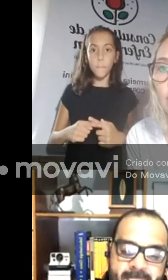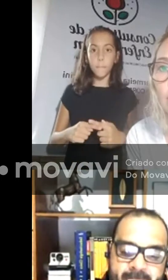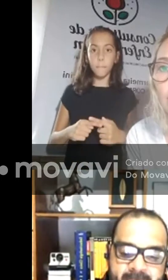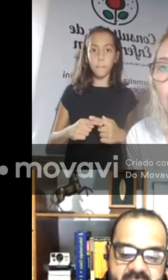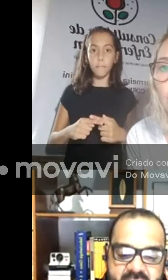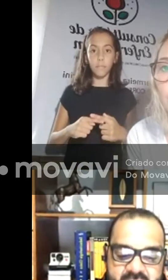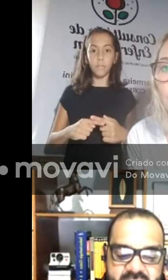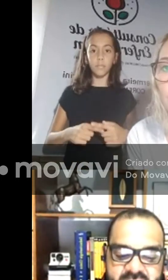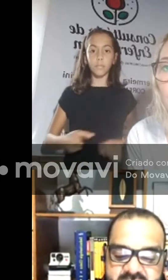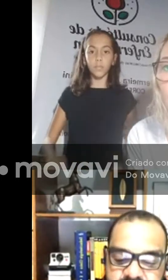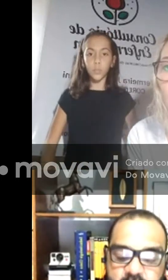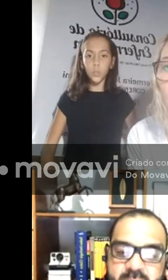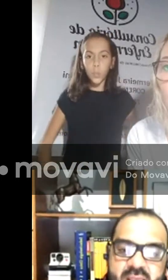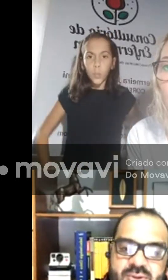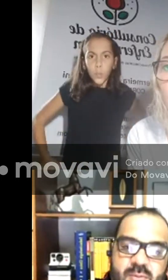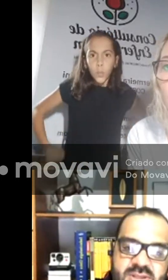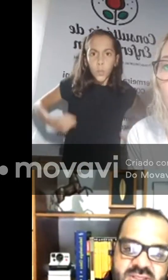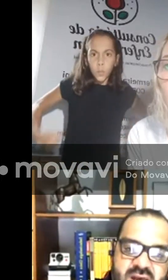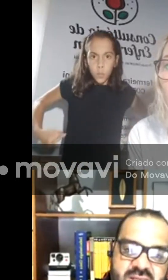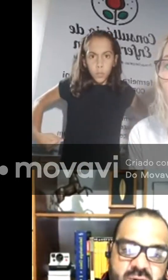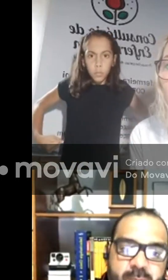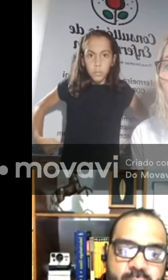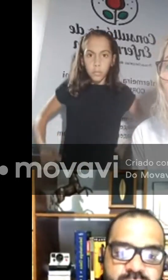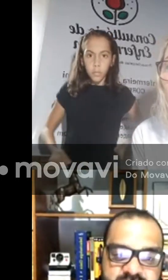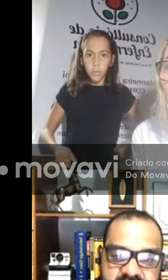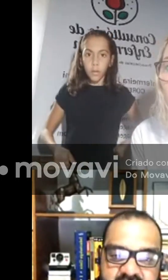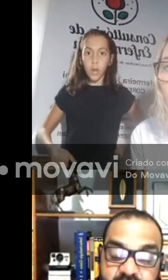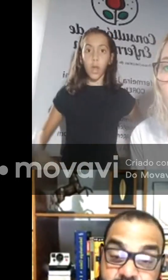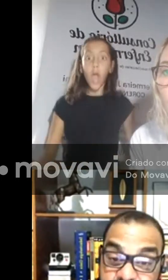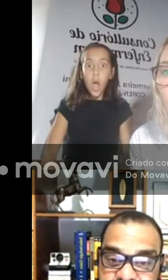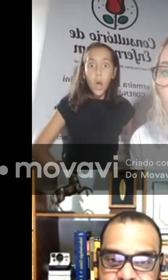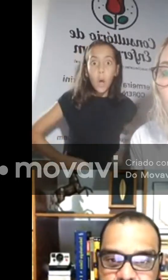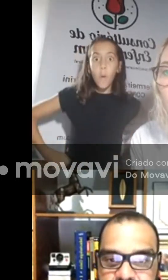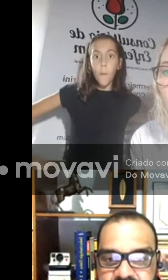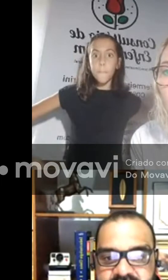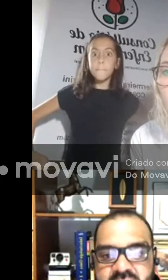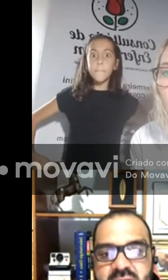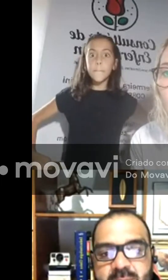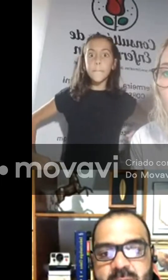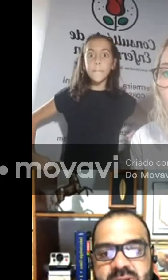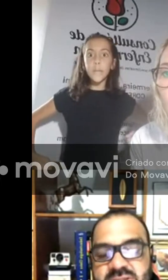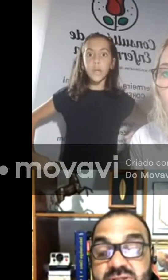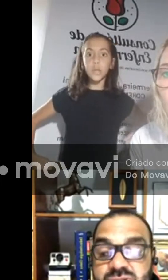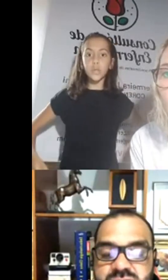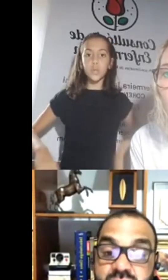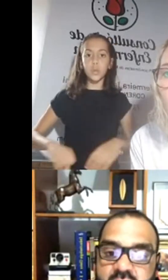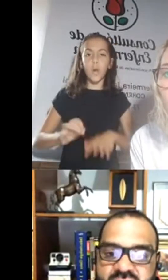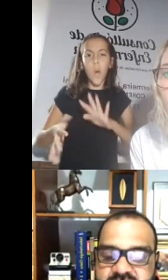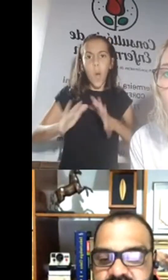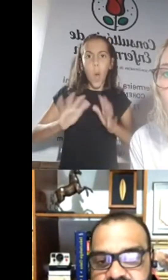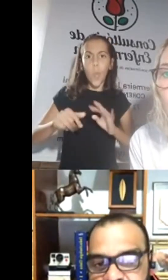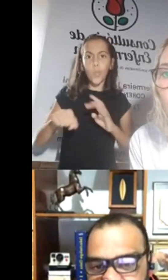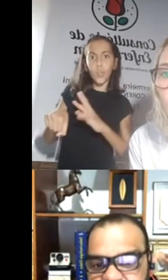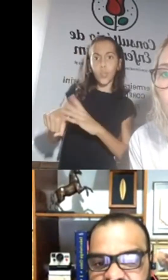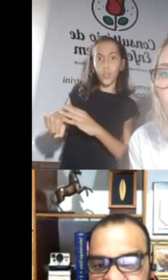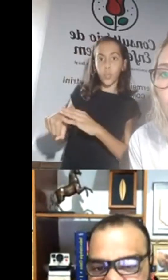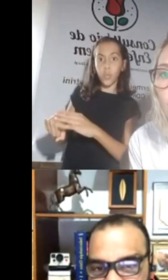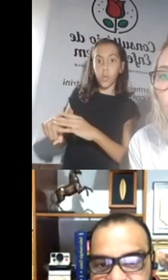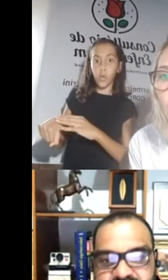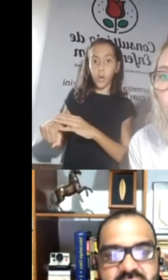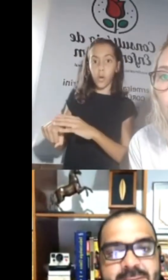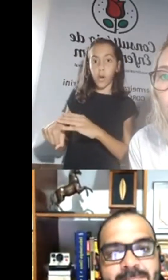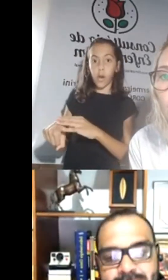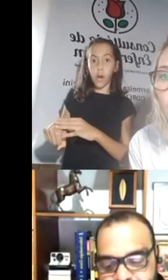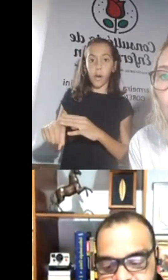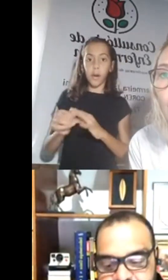Então, nesse momento, a obesidade é um ponto-chave, principalmente para pacientes jovens. A gente vai falar sobre